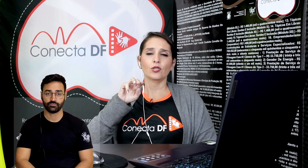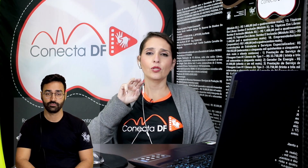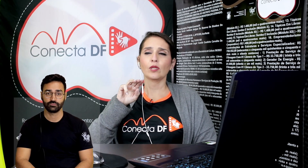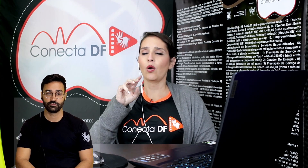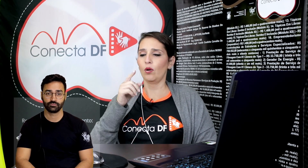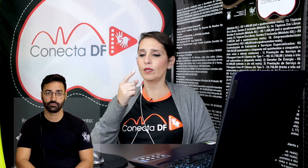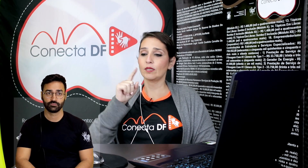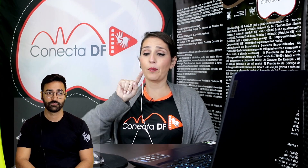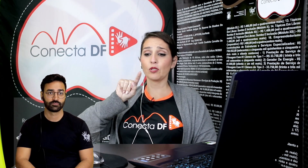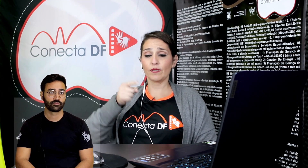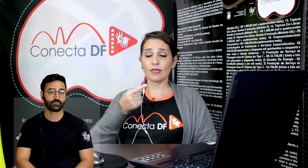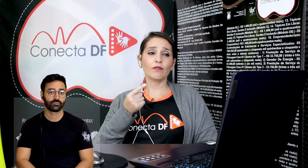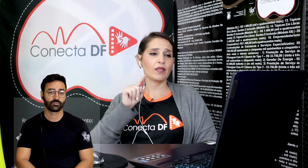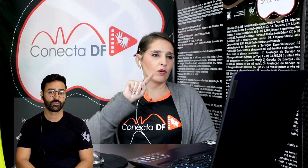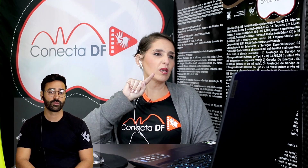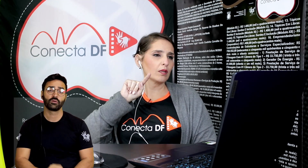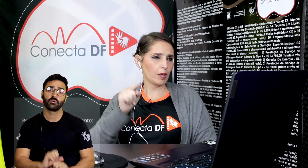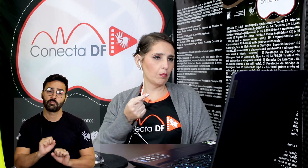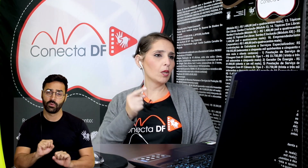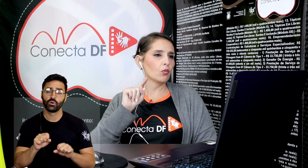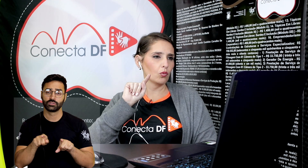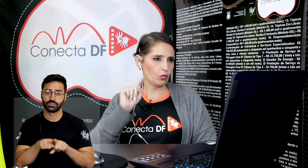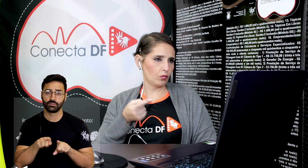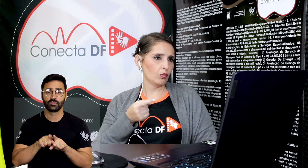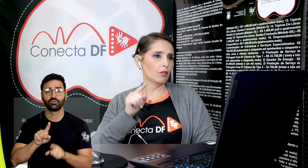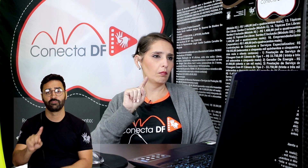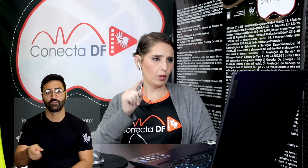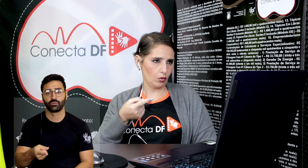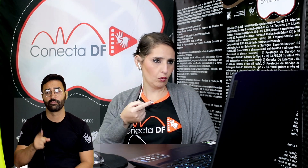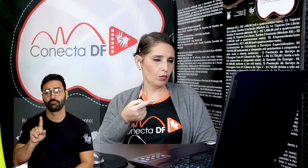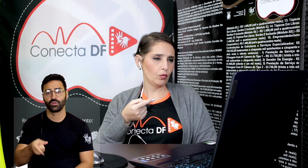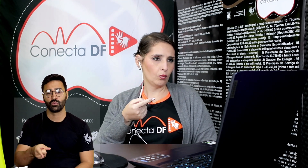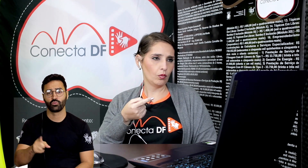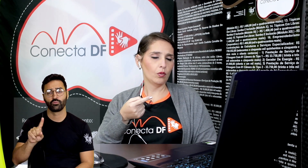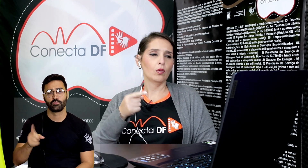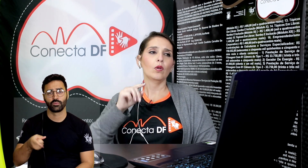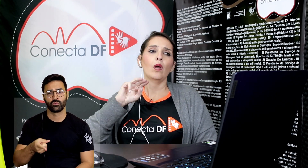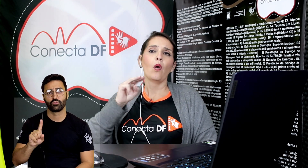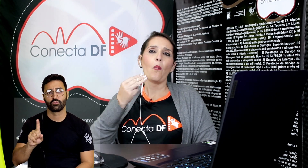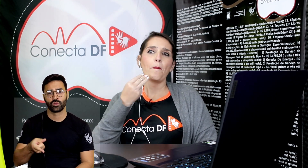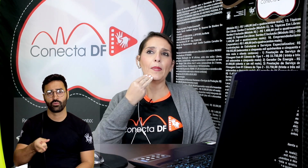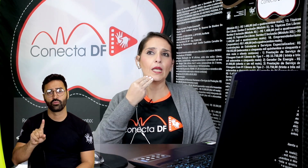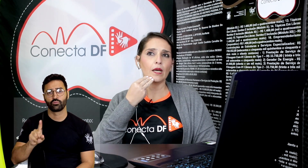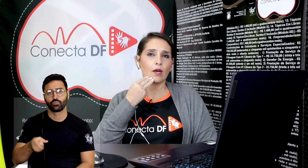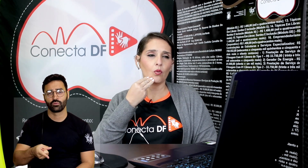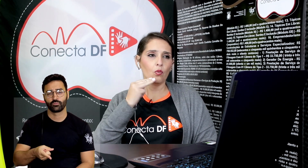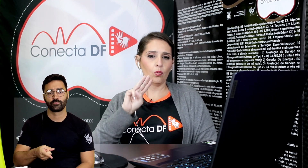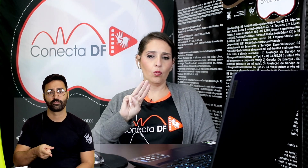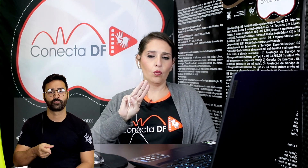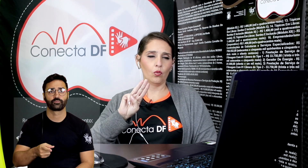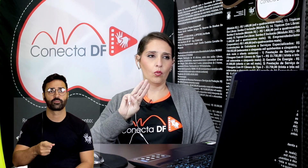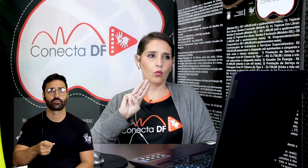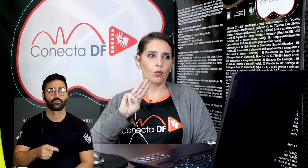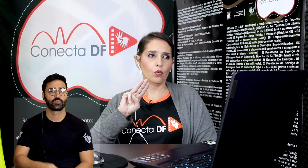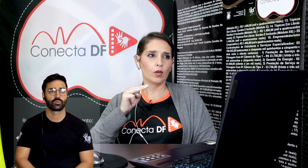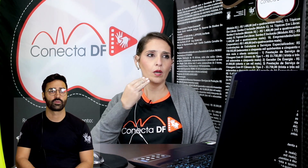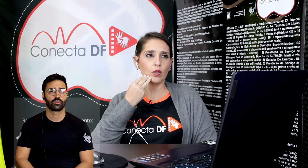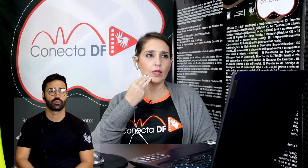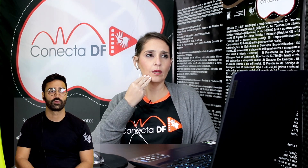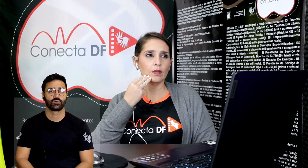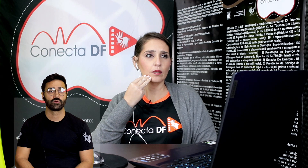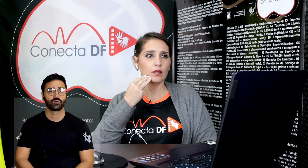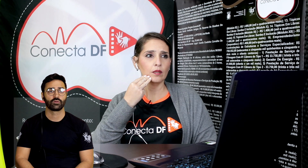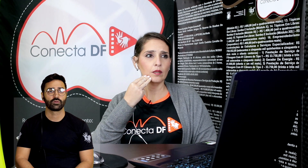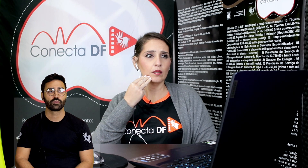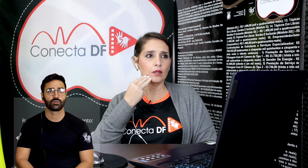Aí a gente, 1000. ó, você pode fazer a vírgula também, 1000. E não Milhão. precisa fazer.